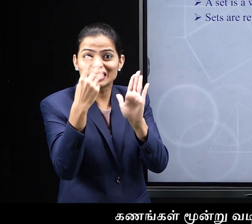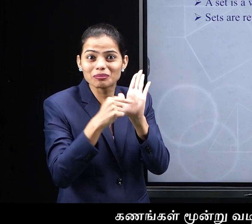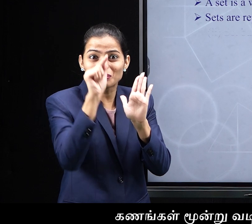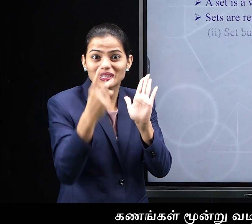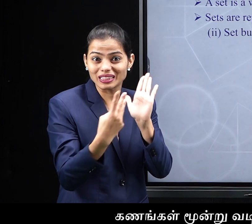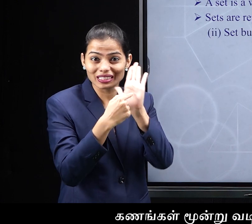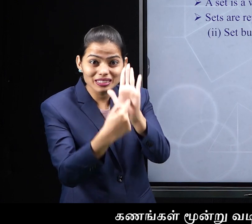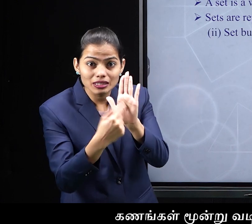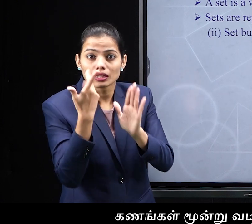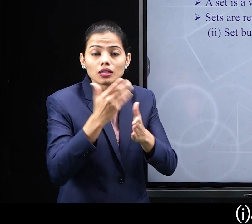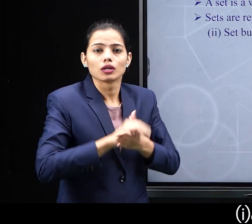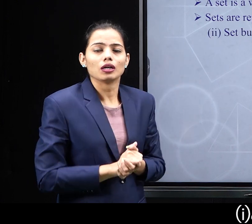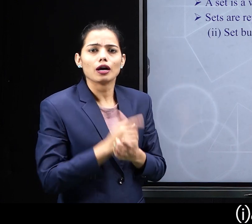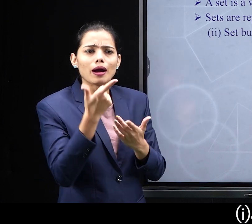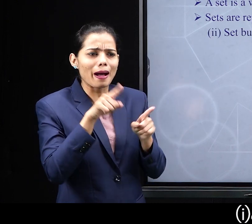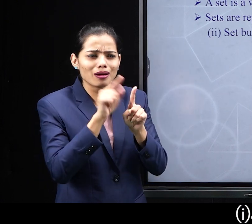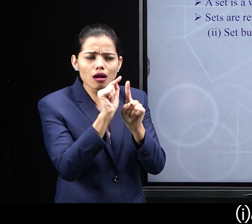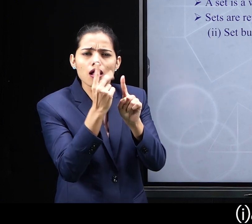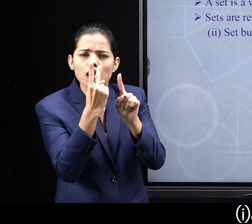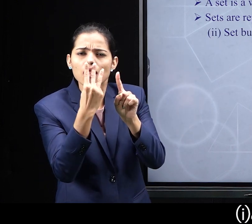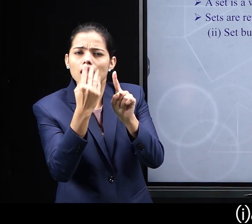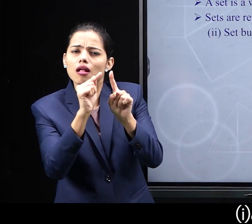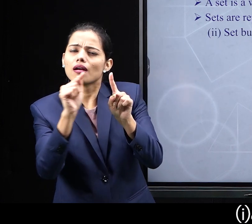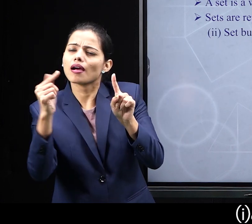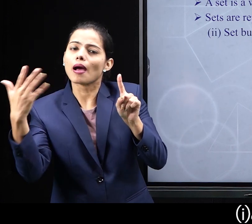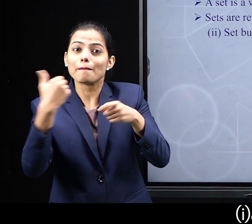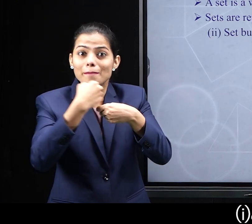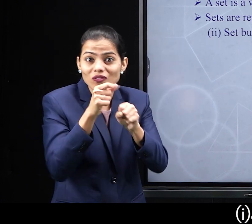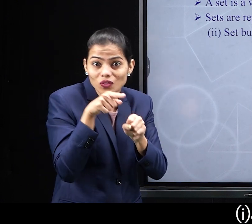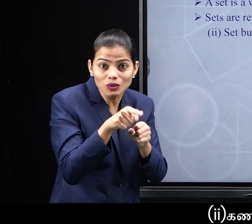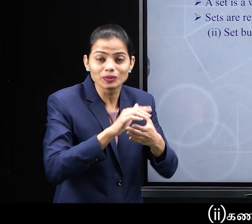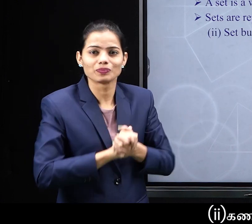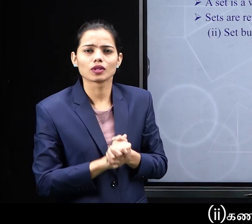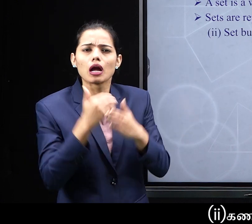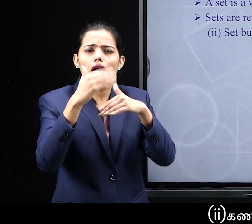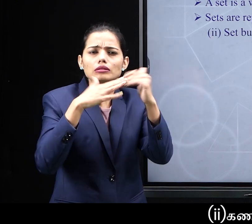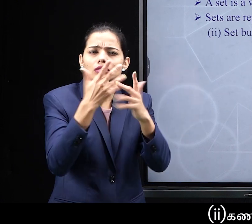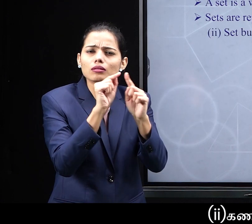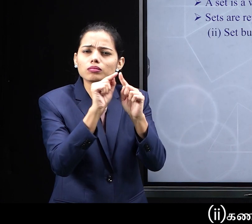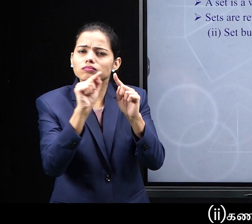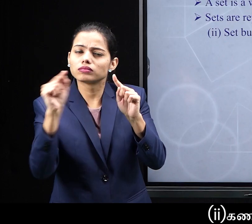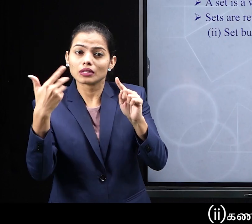வடிவங்களில் குறிப்பிடப்படுகின்றன. 1. விளக்க வடிவம். 2. கணம் கட்டும்